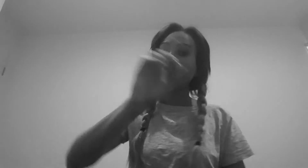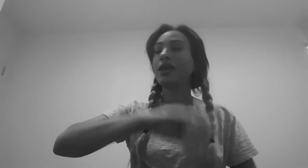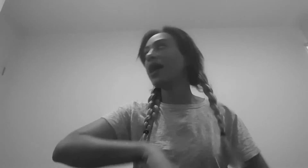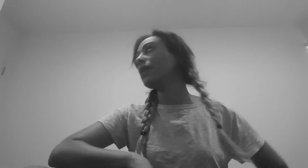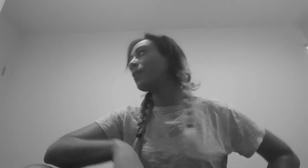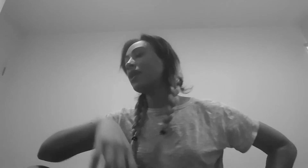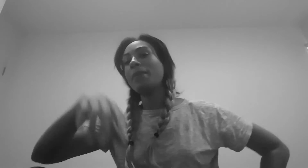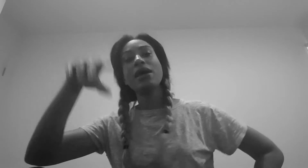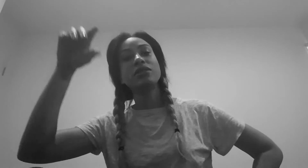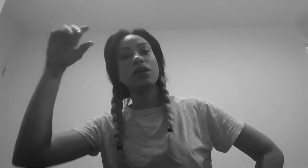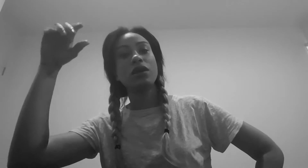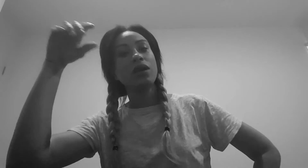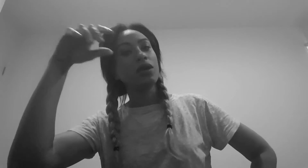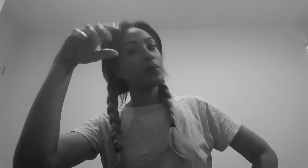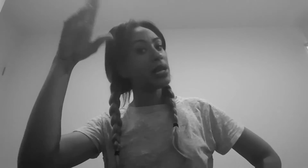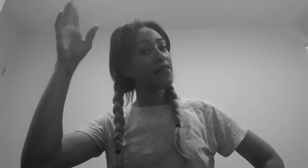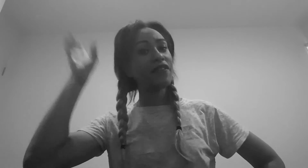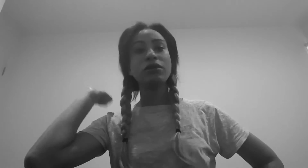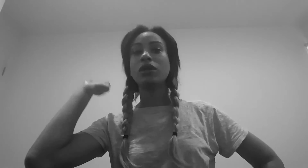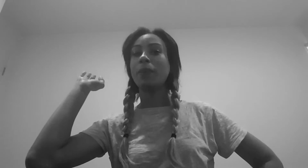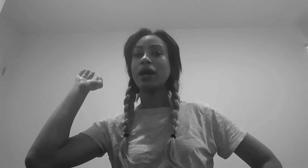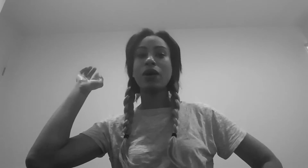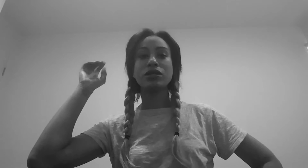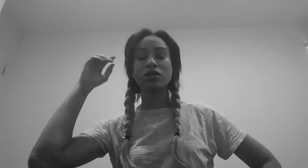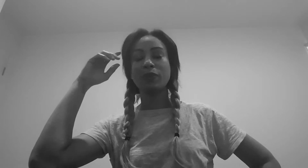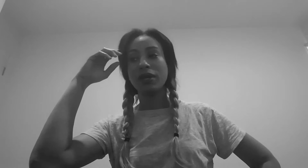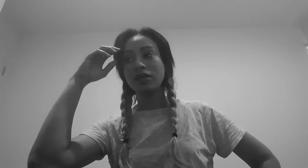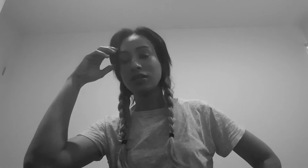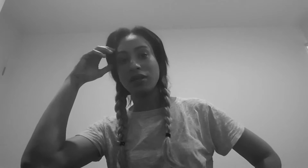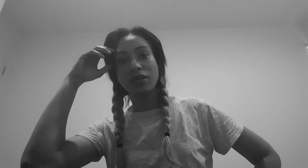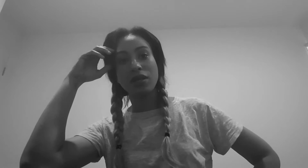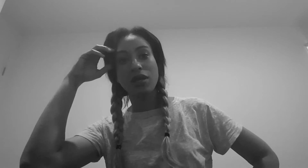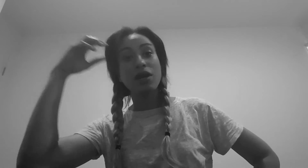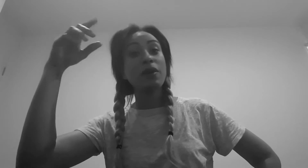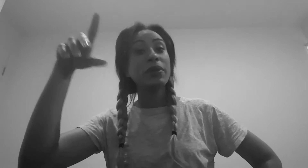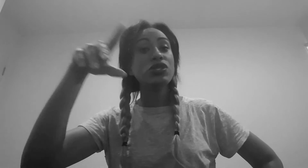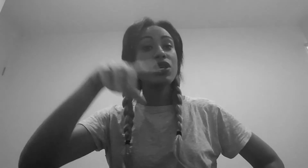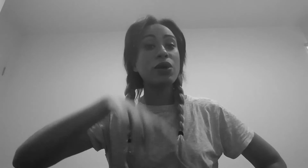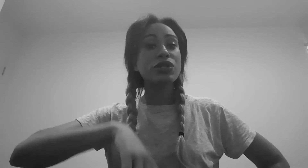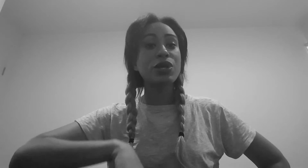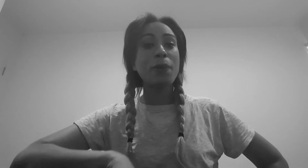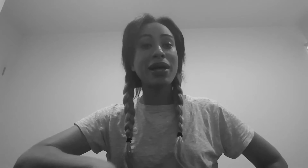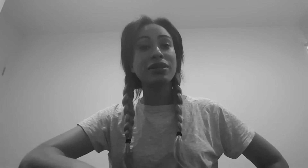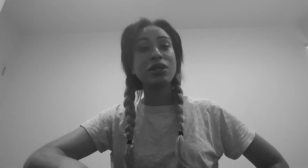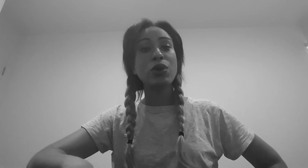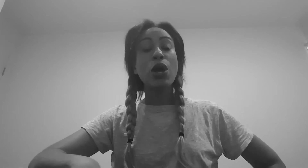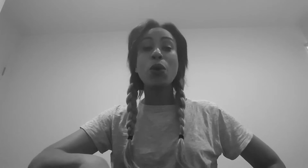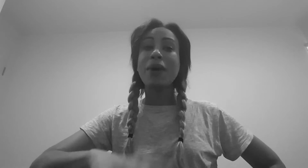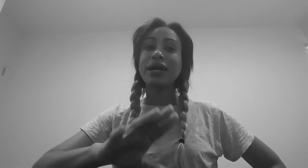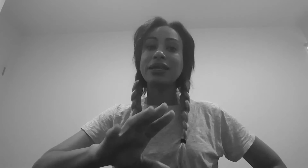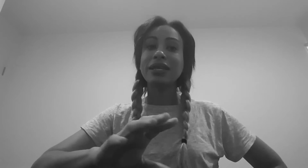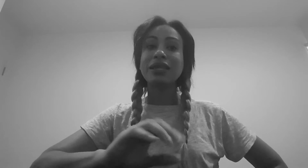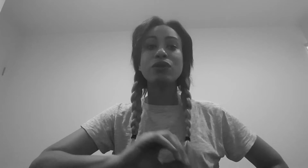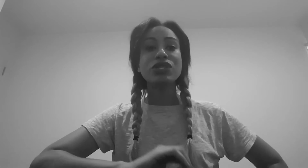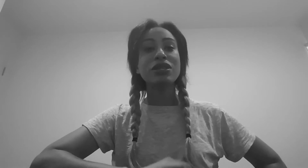ficar limpo na mesa eu me levanto não pagou a despesa vai pedir ao seu patrão uma caneta tinteiro